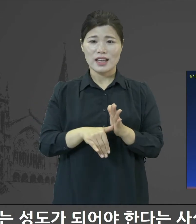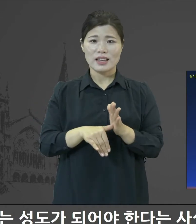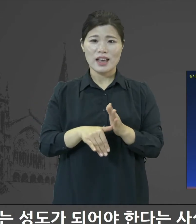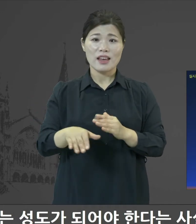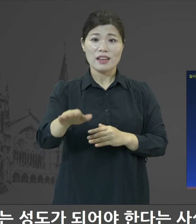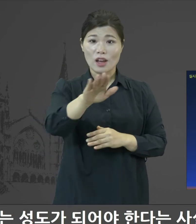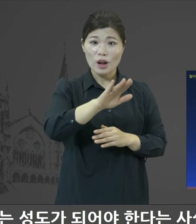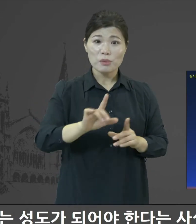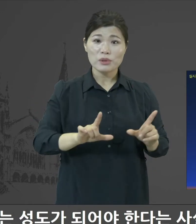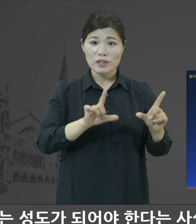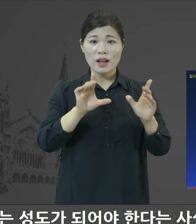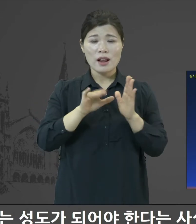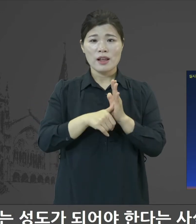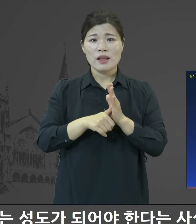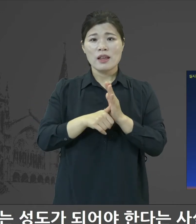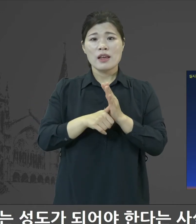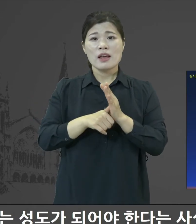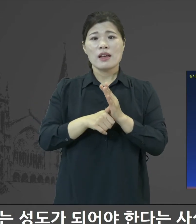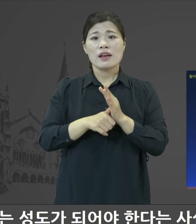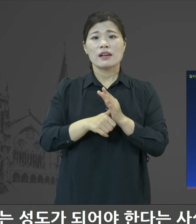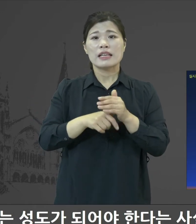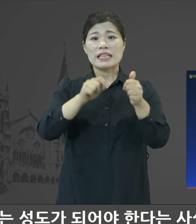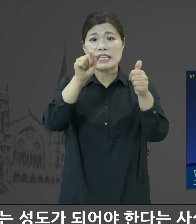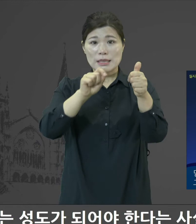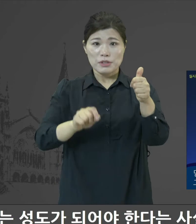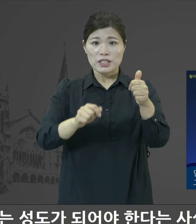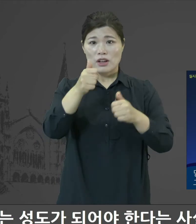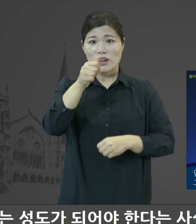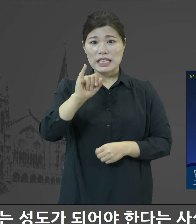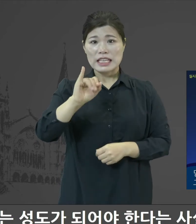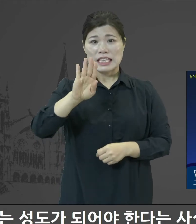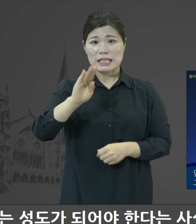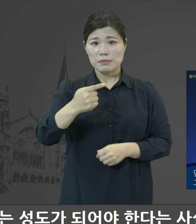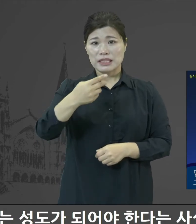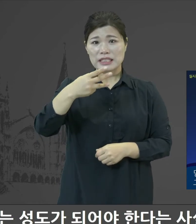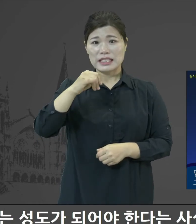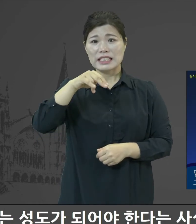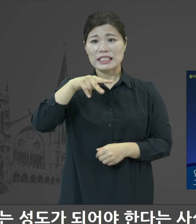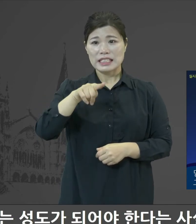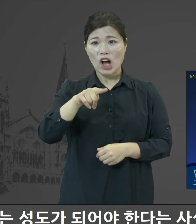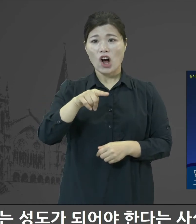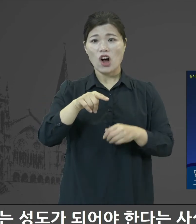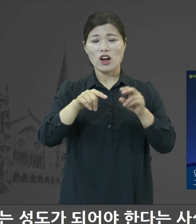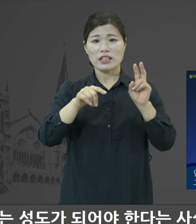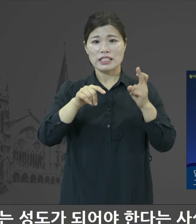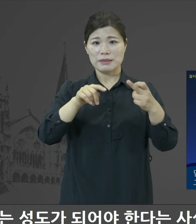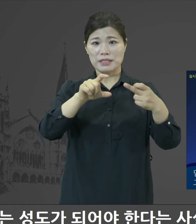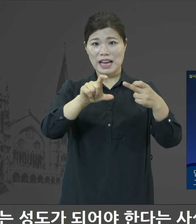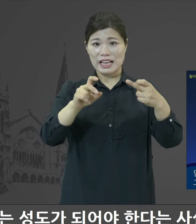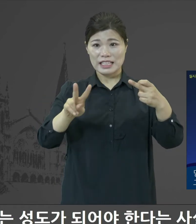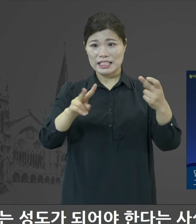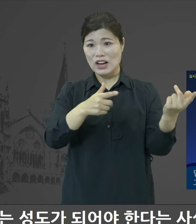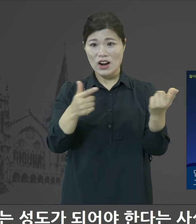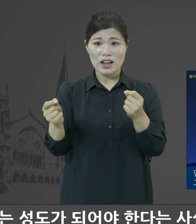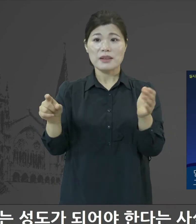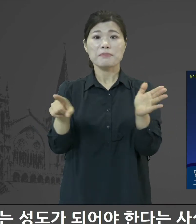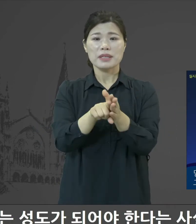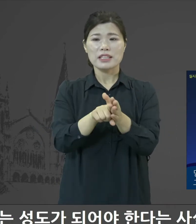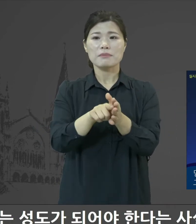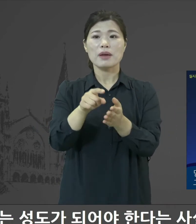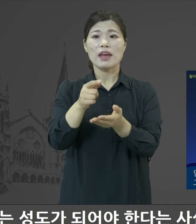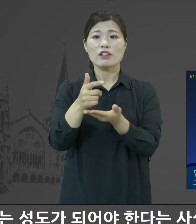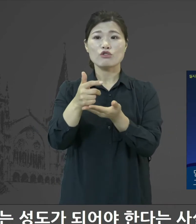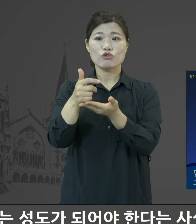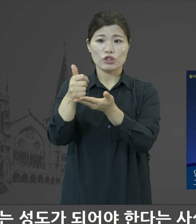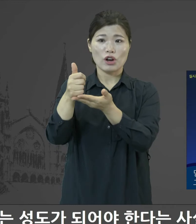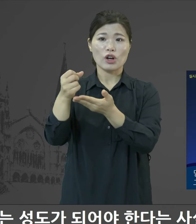신앙이죠. 히브리서 12장 2절 말씀도 보겠습니다. 자막 같이 보시죠. 같이 한번 읽습니다. 믿음의